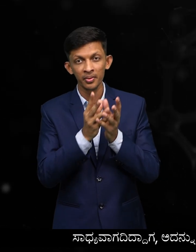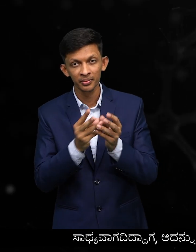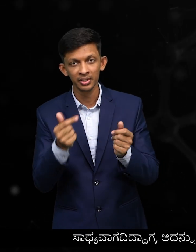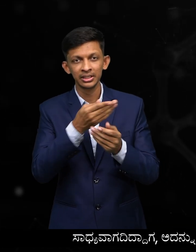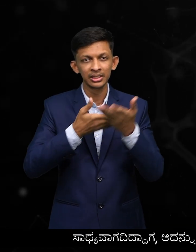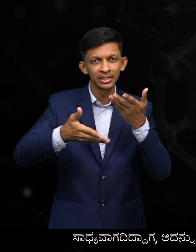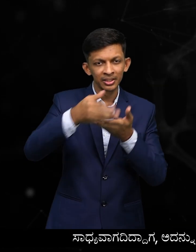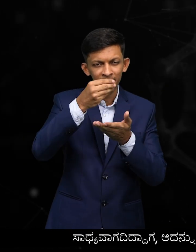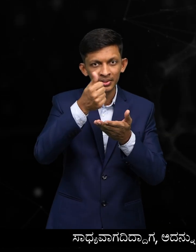ದ್ರಾವಣ ಎಂದು ಹೇಳಲಾಗುತ್ತದೆ.